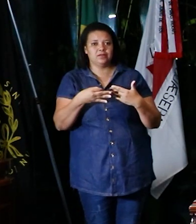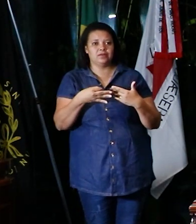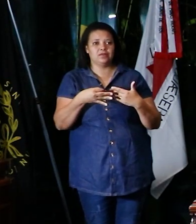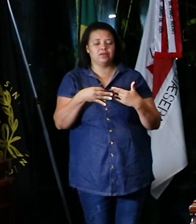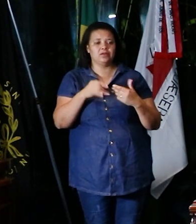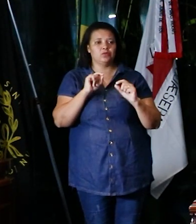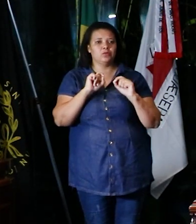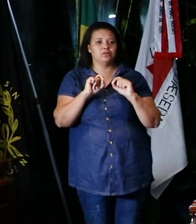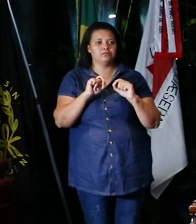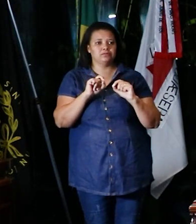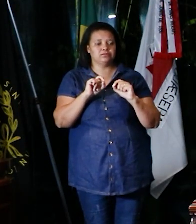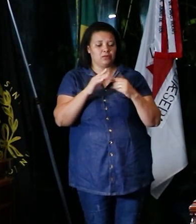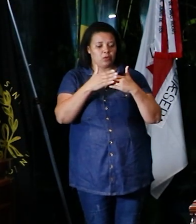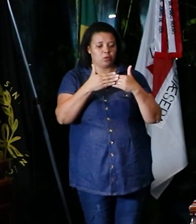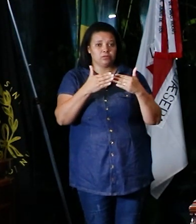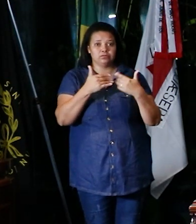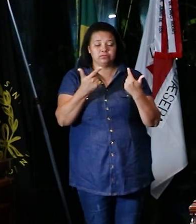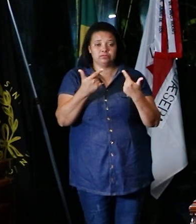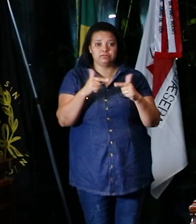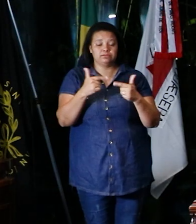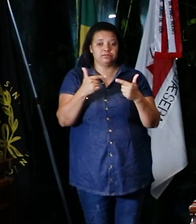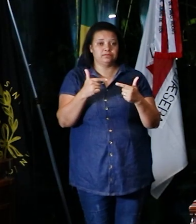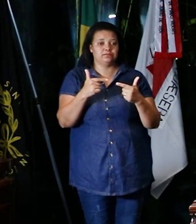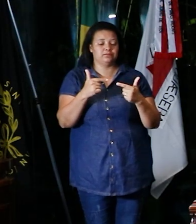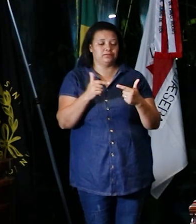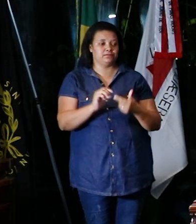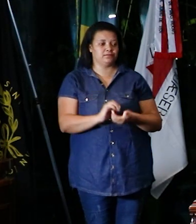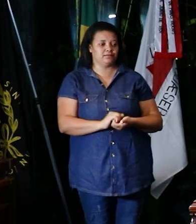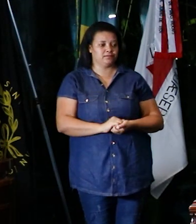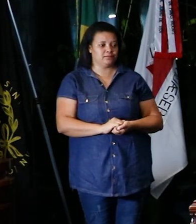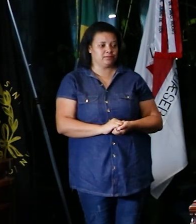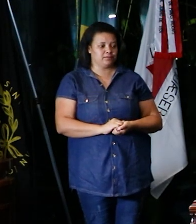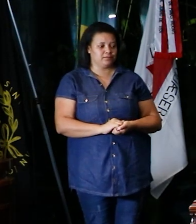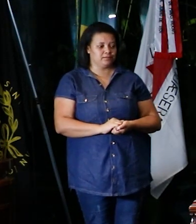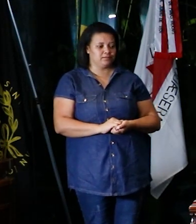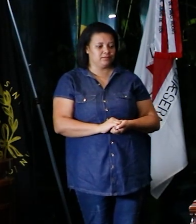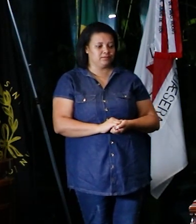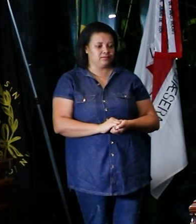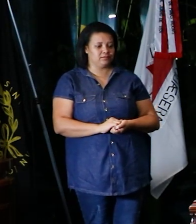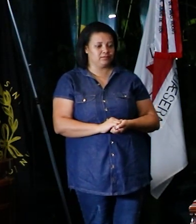é inconsolável de ofício, e